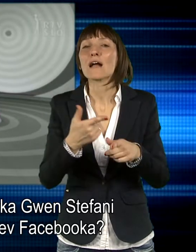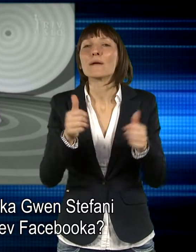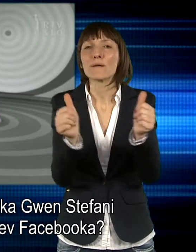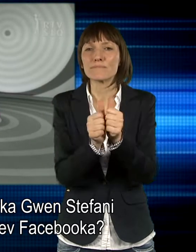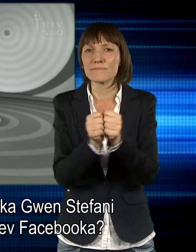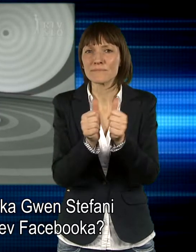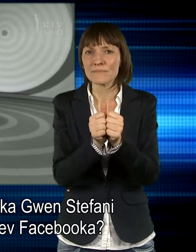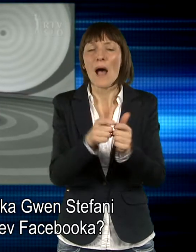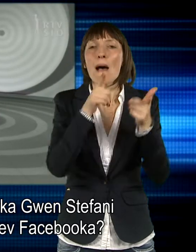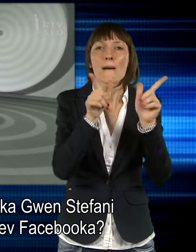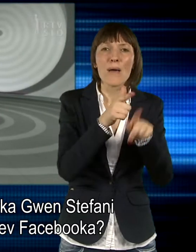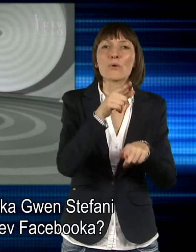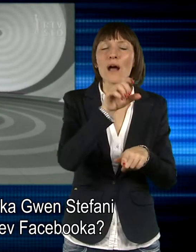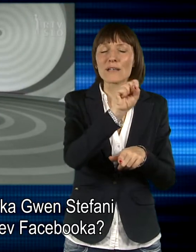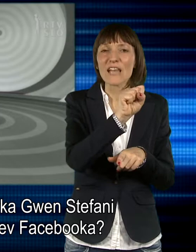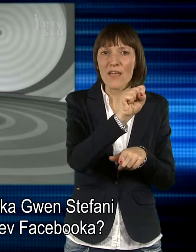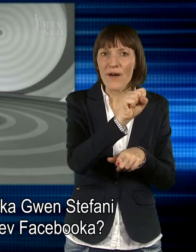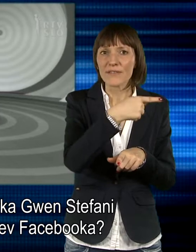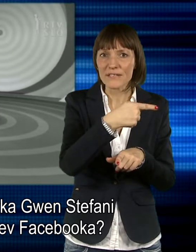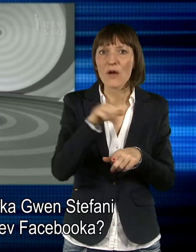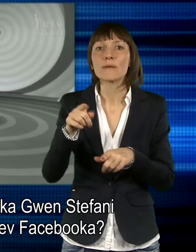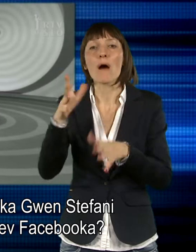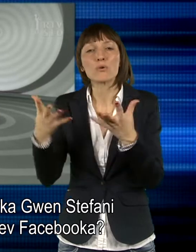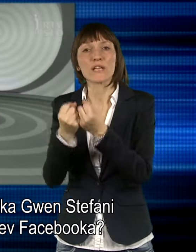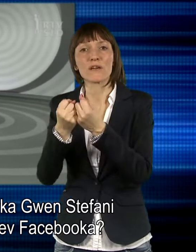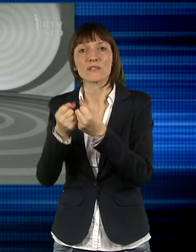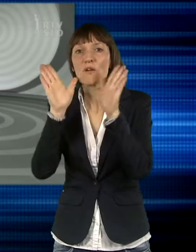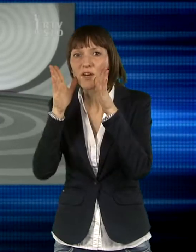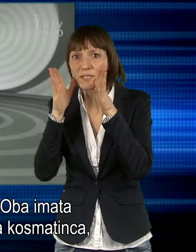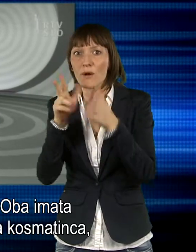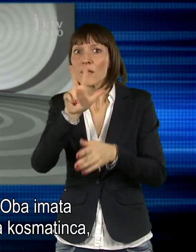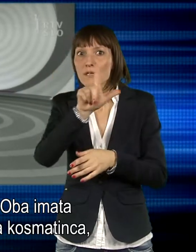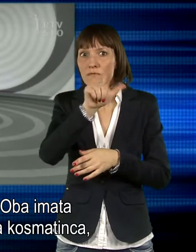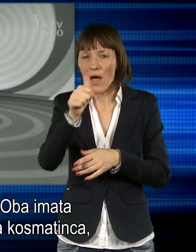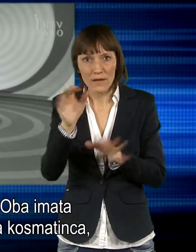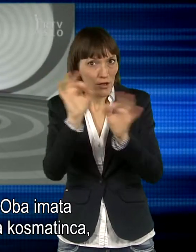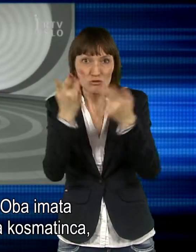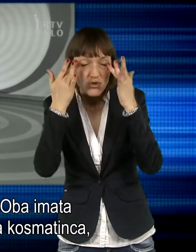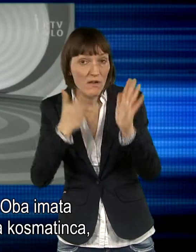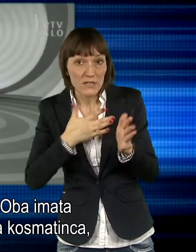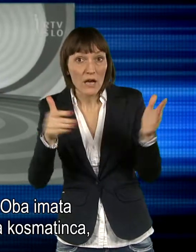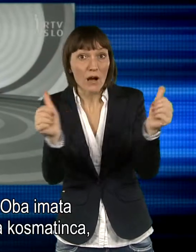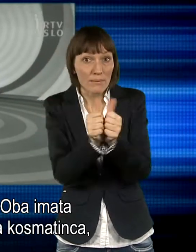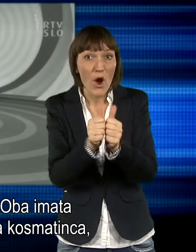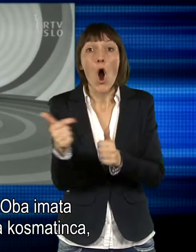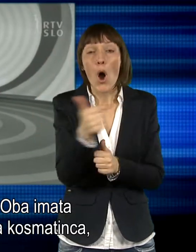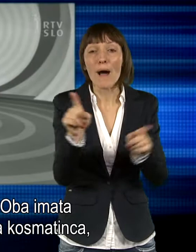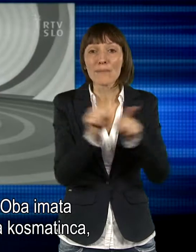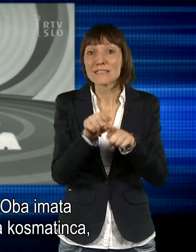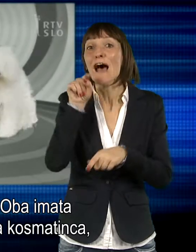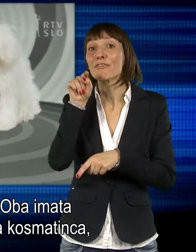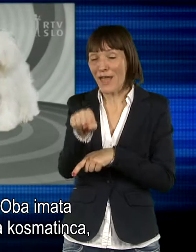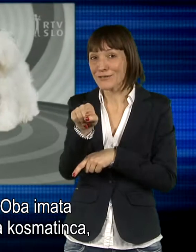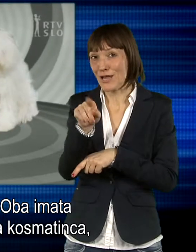Kaj imata skupnega pevka Gwen Stefani in eden od ustanoviteljev Facebooka? 3, 2, 1, nič, ne veste? Oba